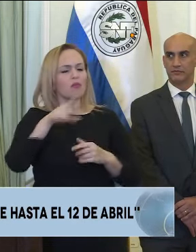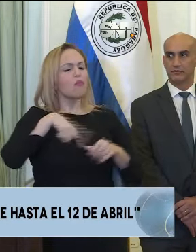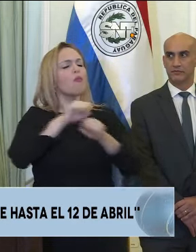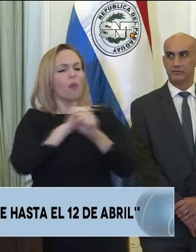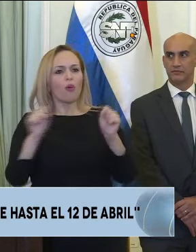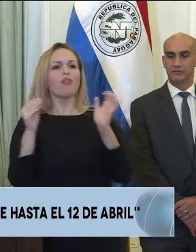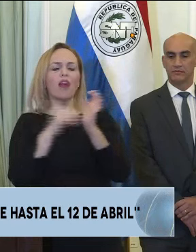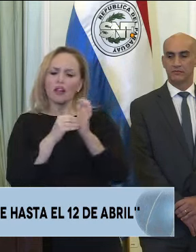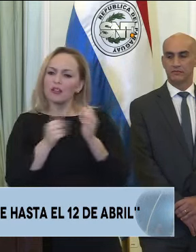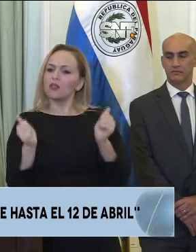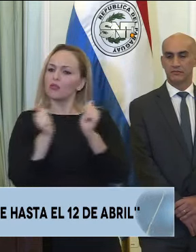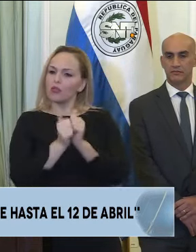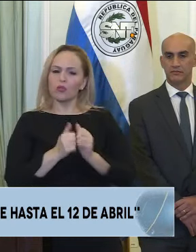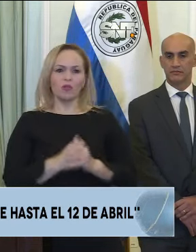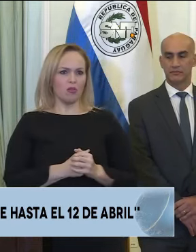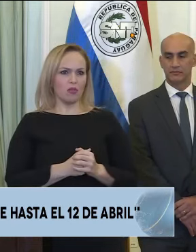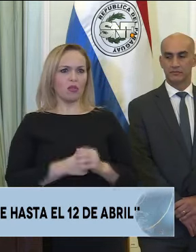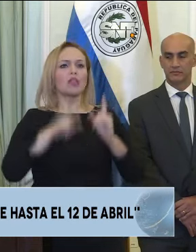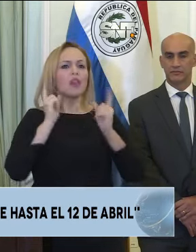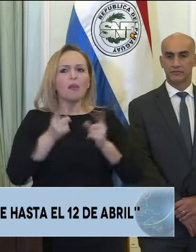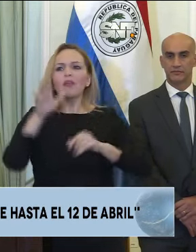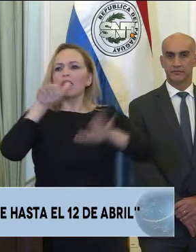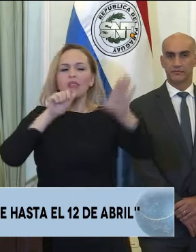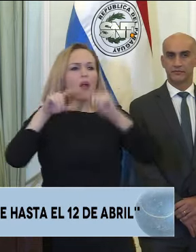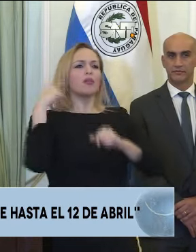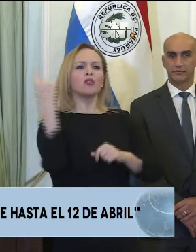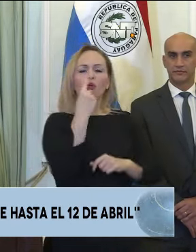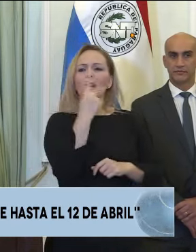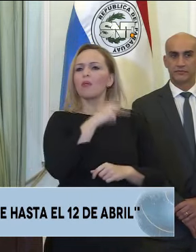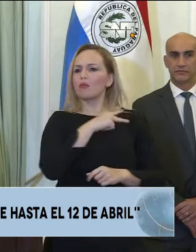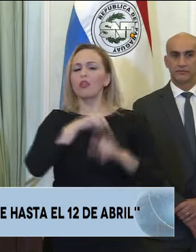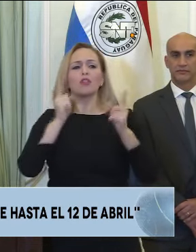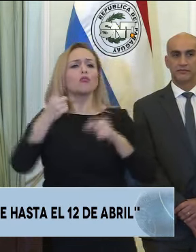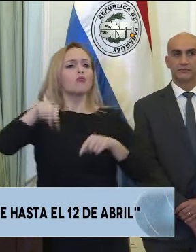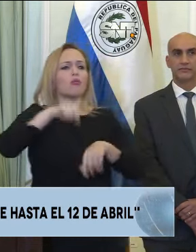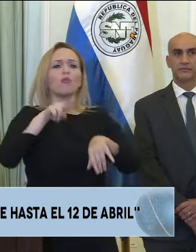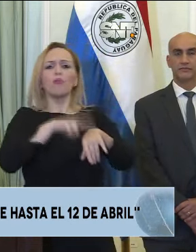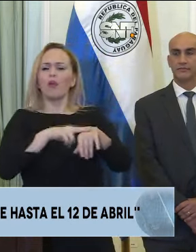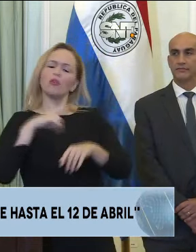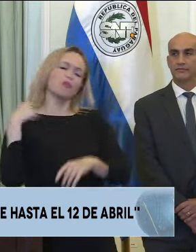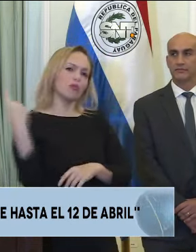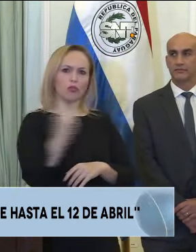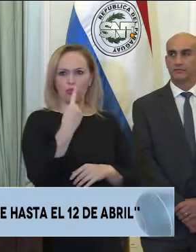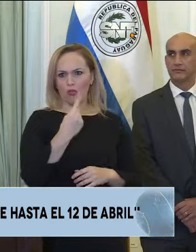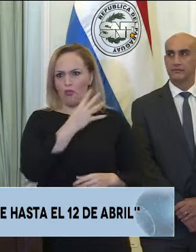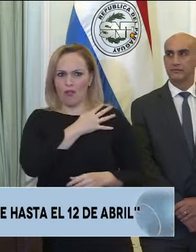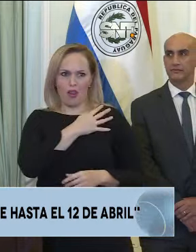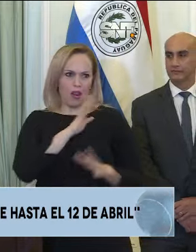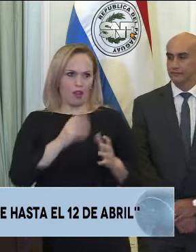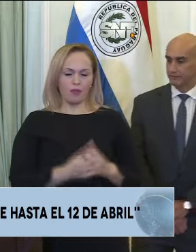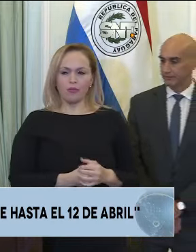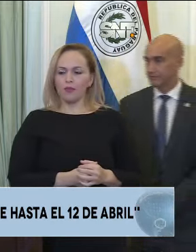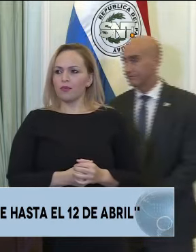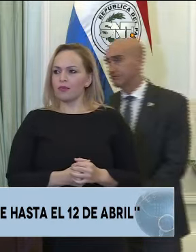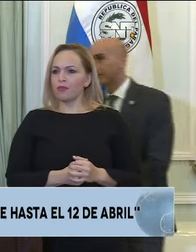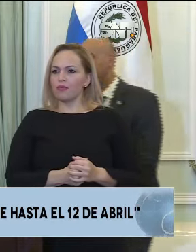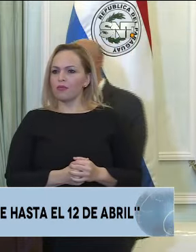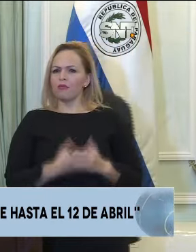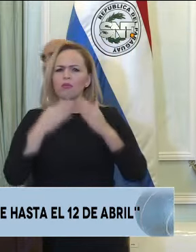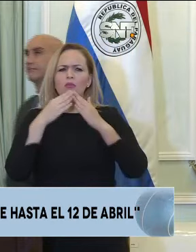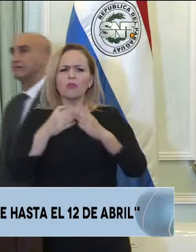podamos hacer lo vamos a hacer. Y también vamos a llamar a la solidaridad de todos los paraguayos para todo su entorno. Ministro Mazzolini, sobre